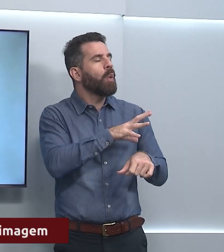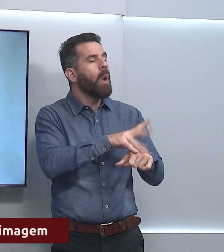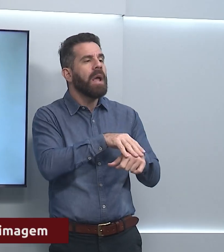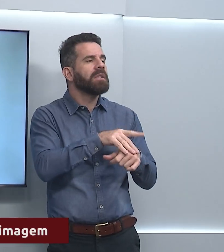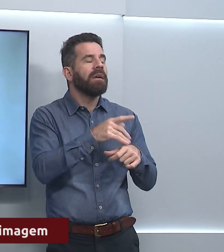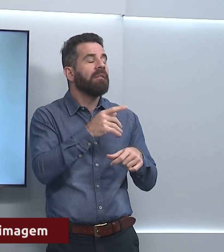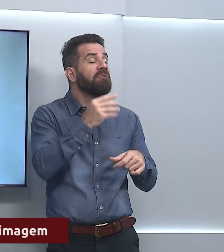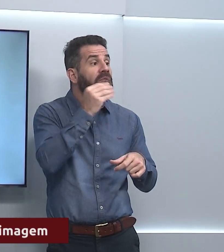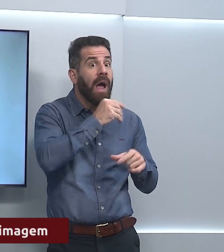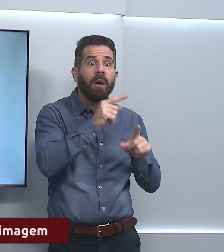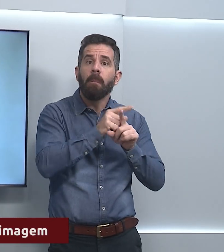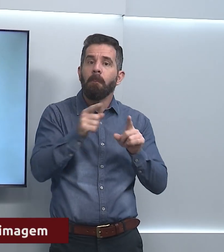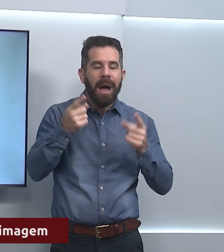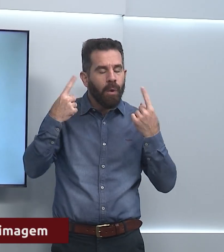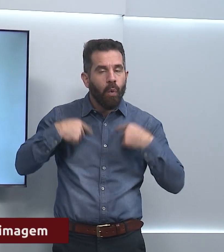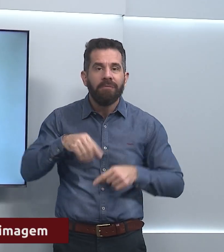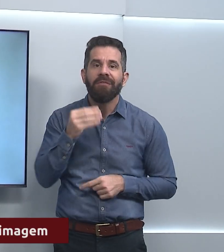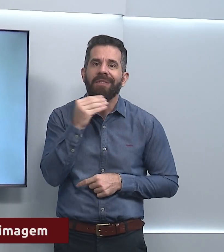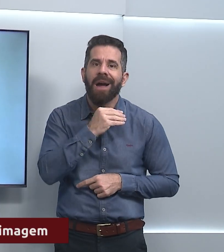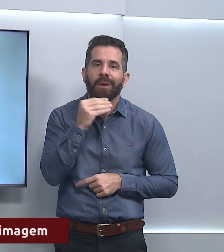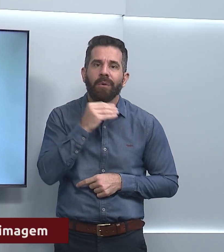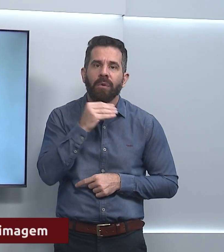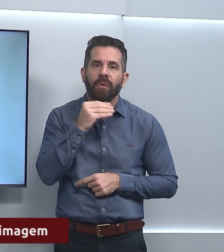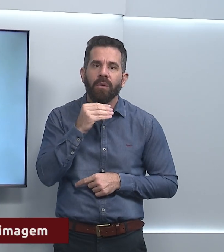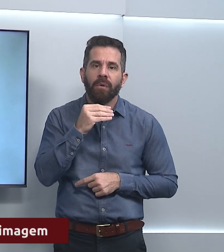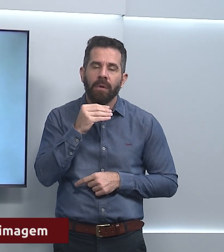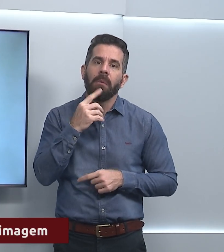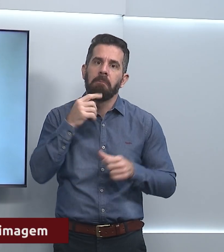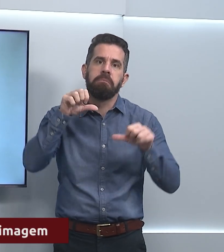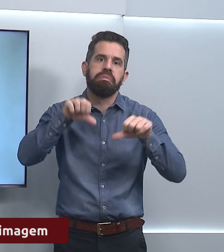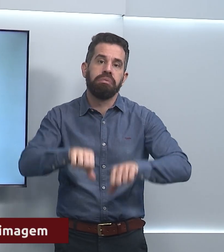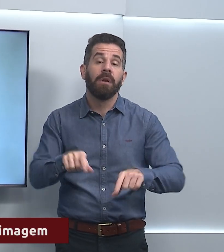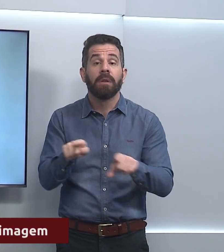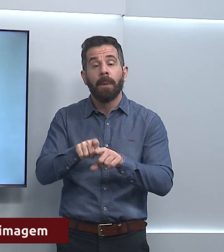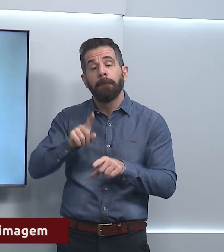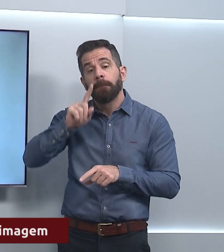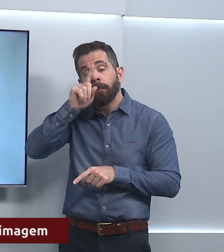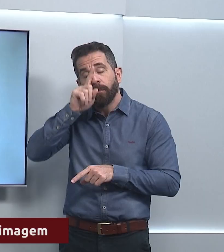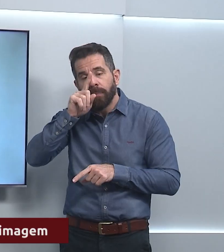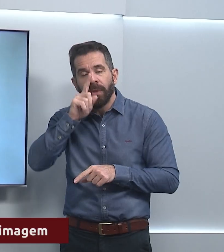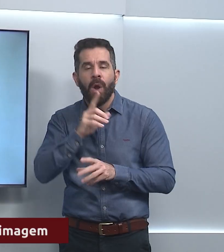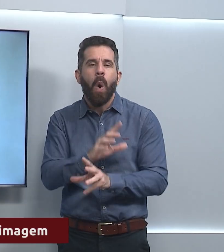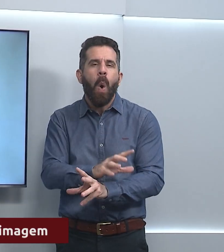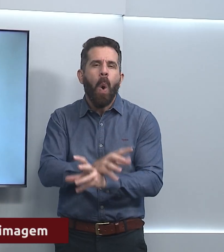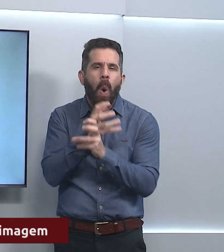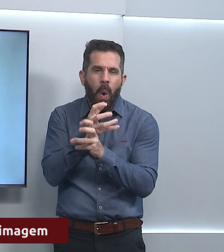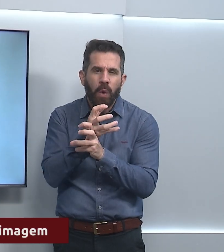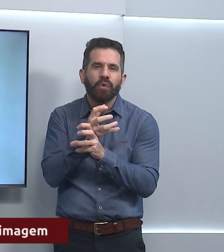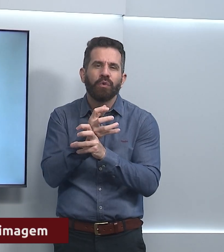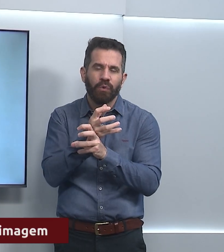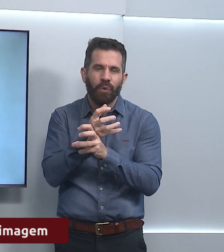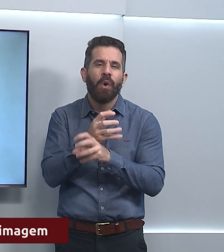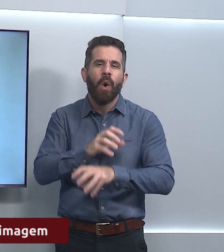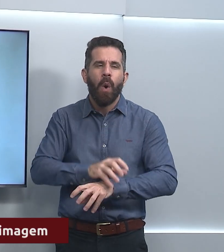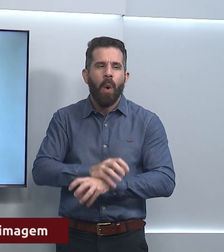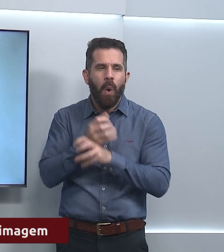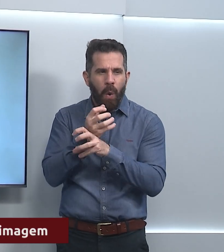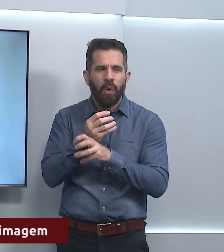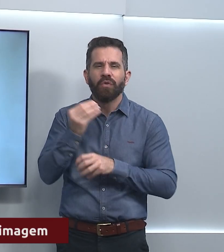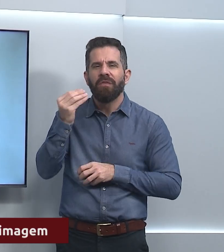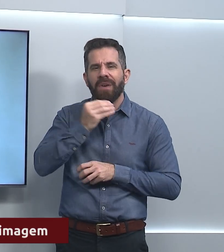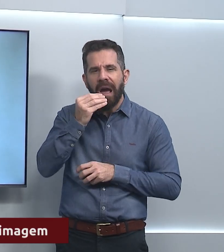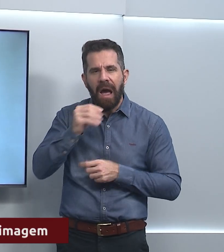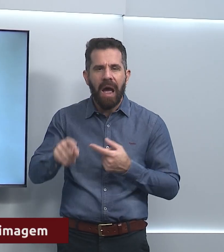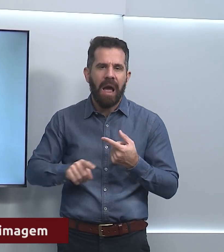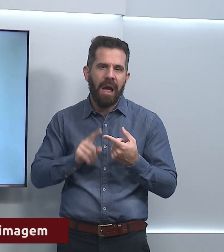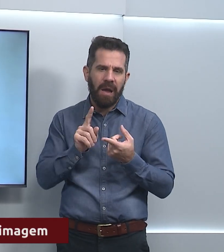graves, e você também aumenta o risco de problemas como osteoporose, porque você deixa a estrutura óssea mais fragilizada,